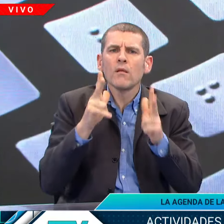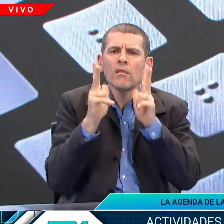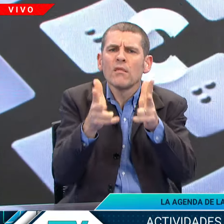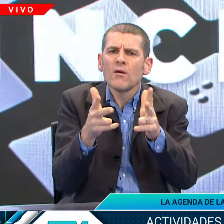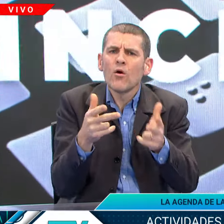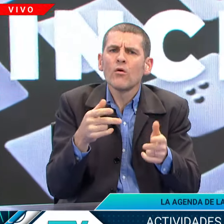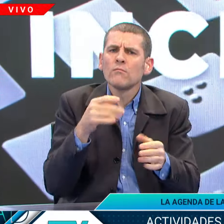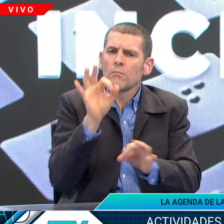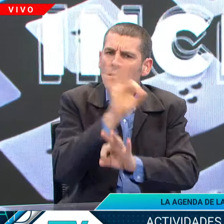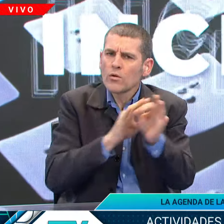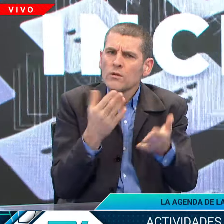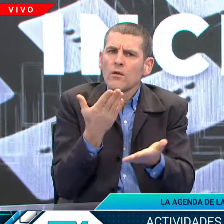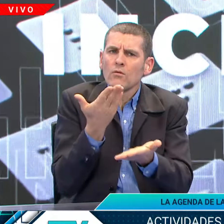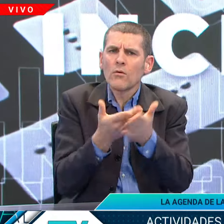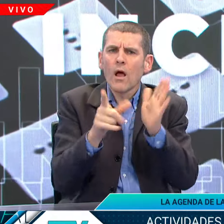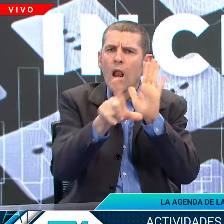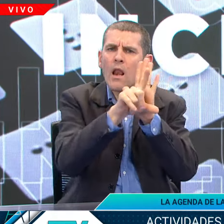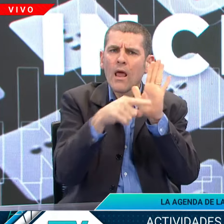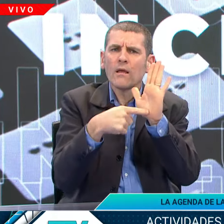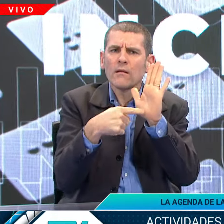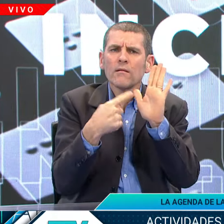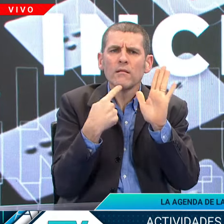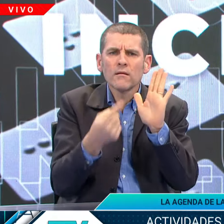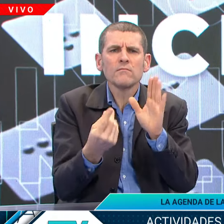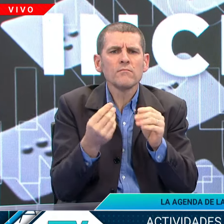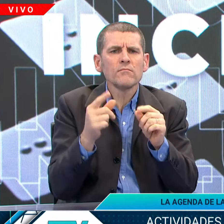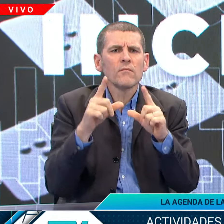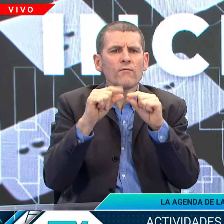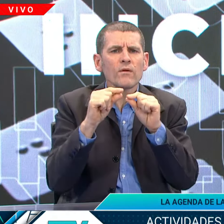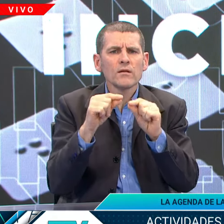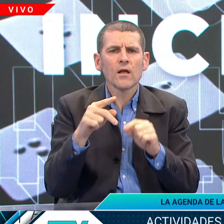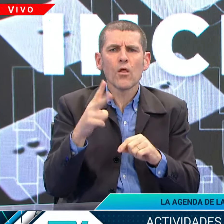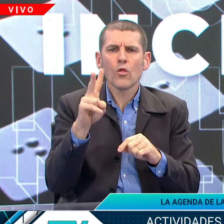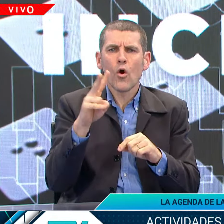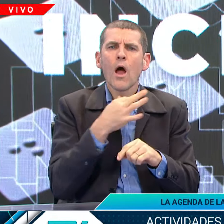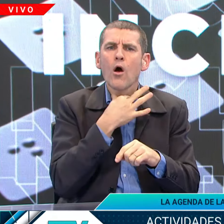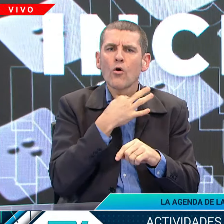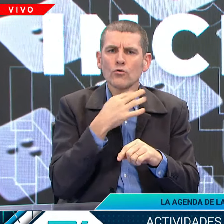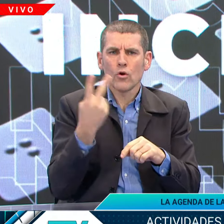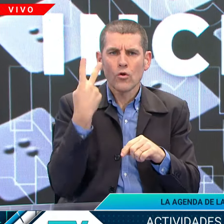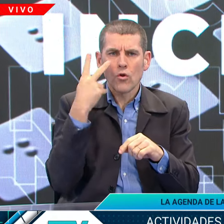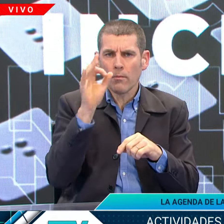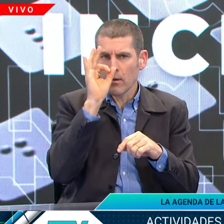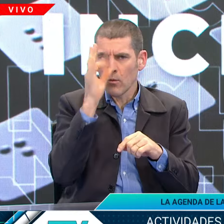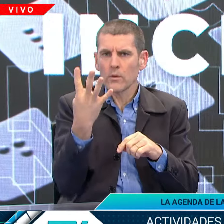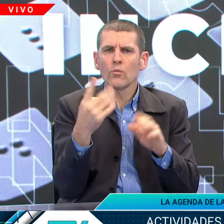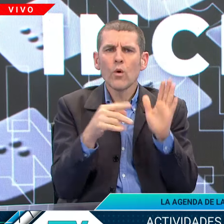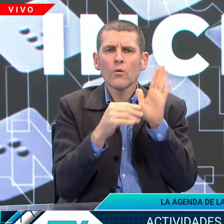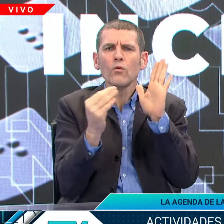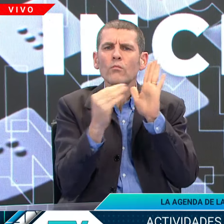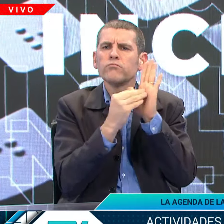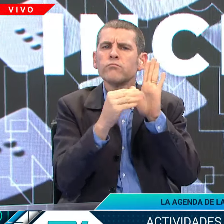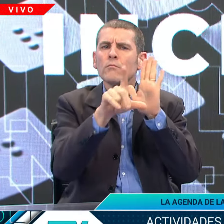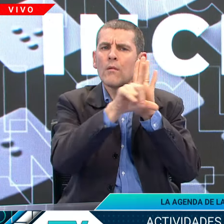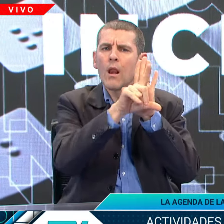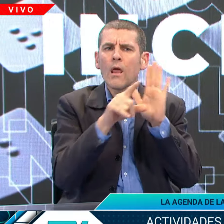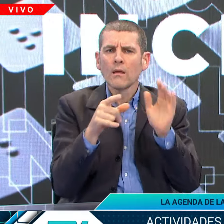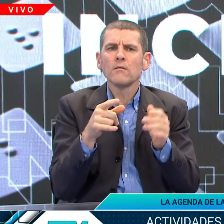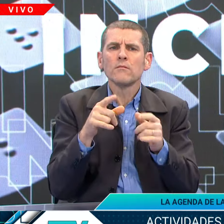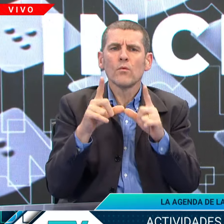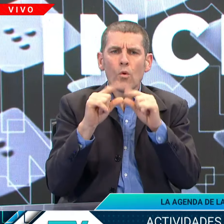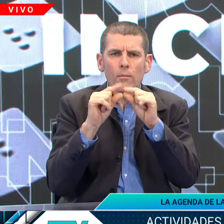modifica, perdón, de fecha 2 de agosto del 2024, por el cual se modifica la ley 24